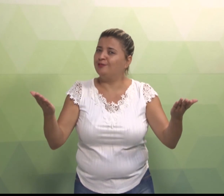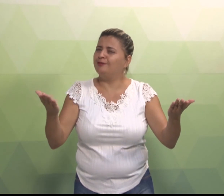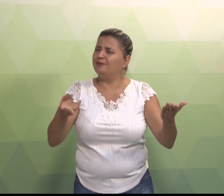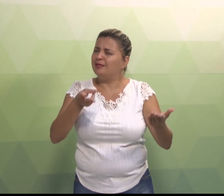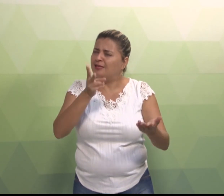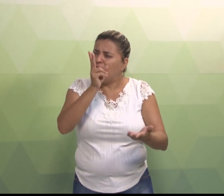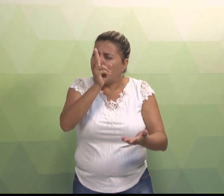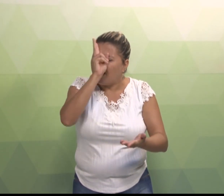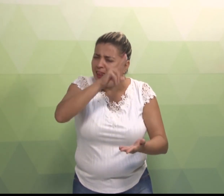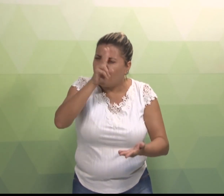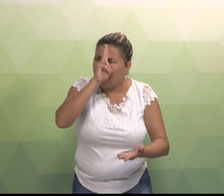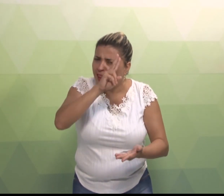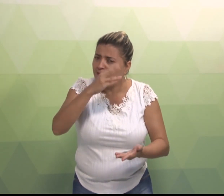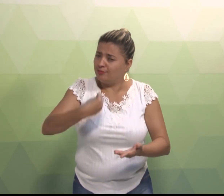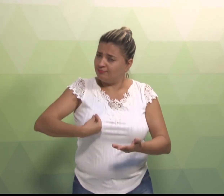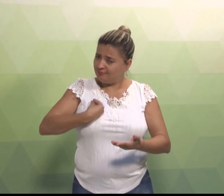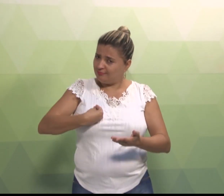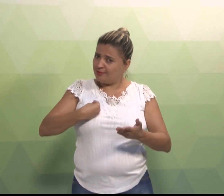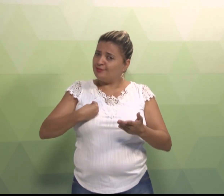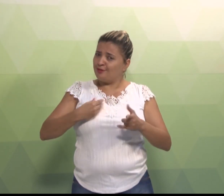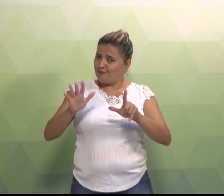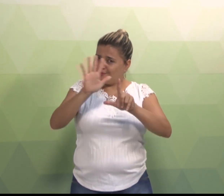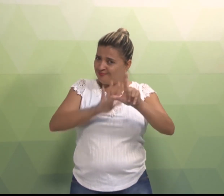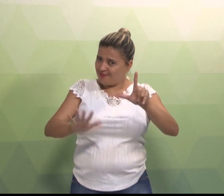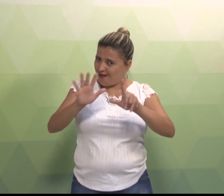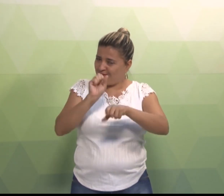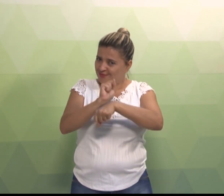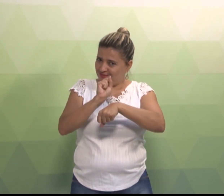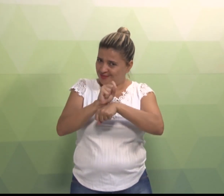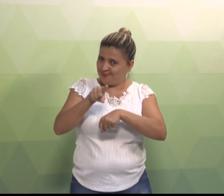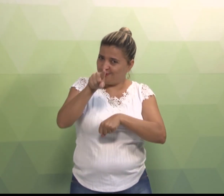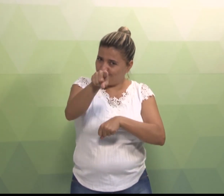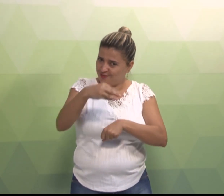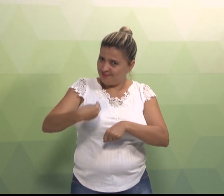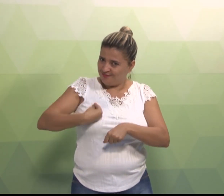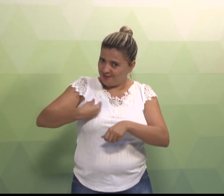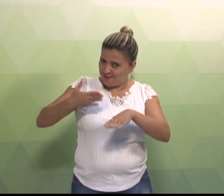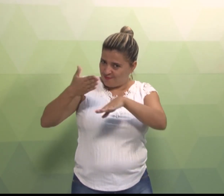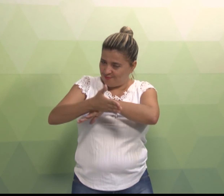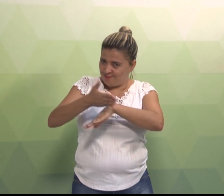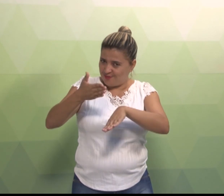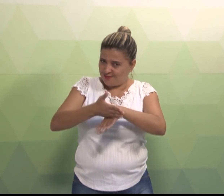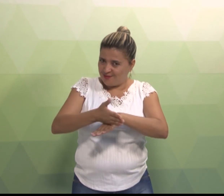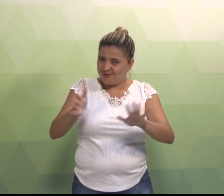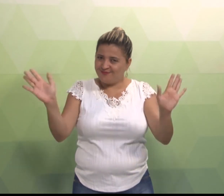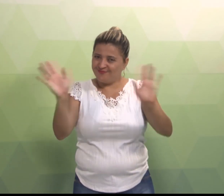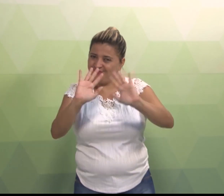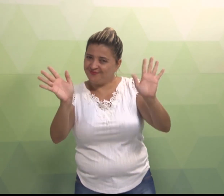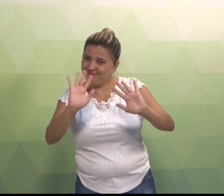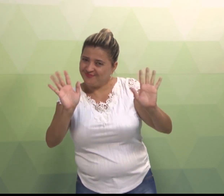lembrem sempre, entrem no AVA, que eu estarei esperando por vocês e a sua participação. Tchau, tchau!